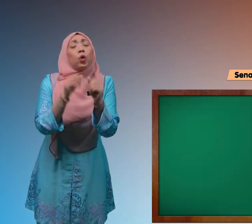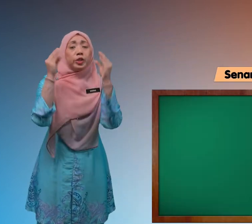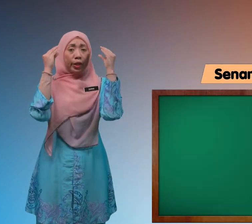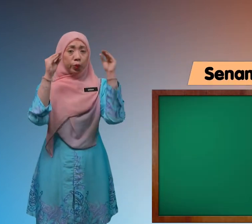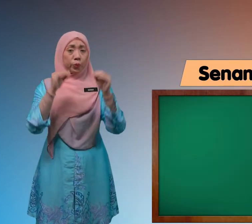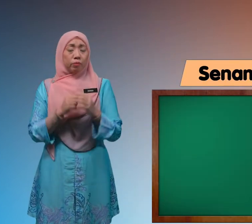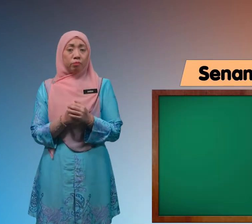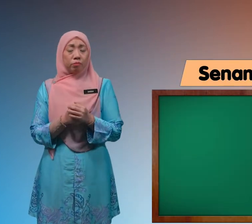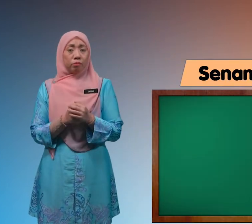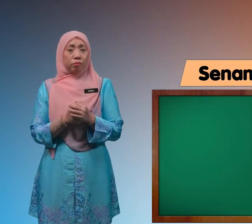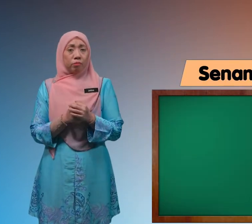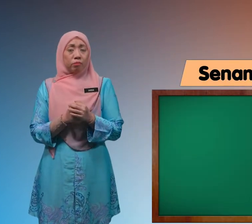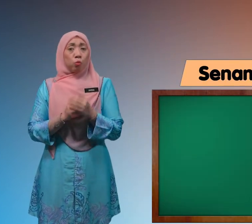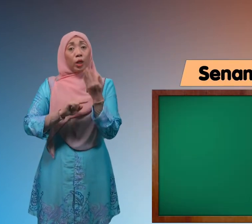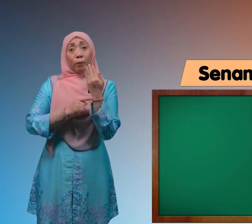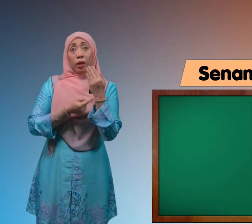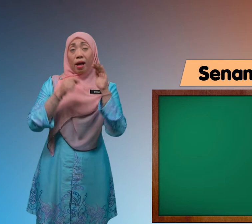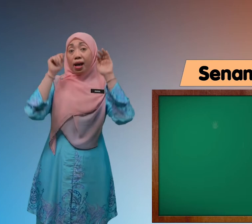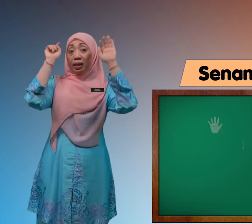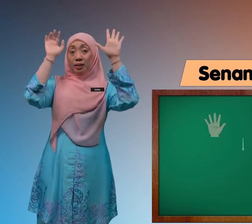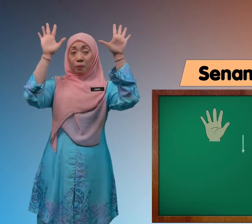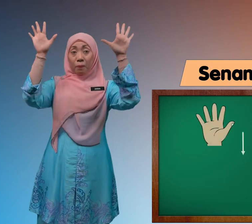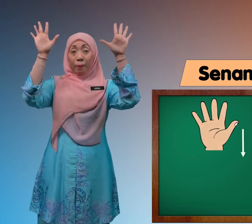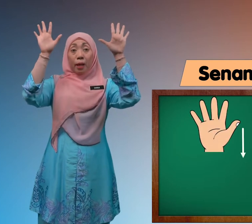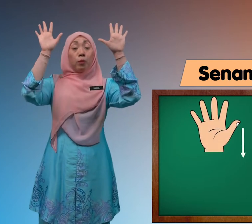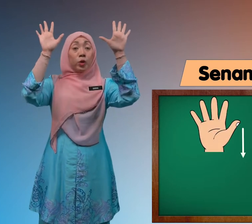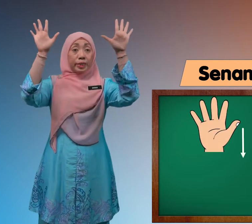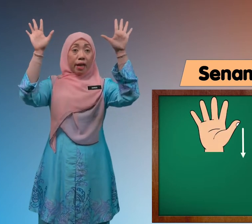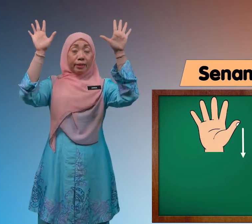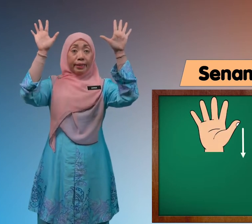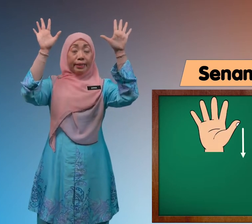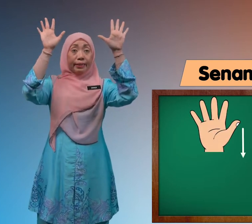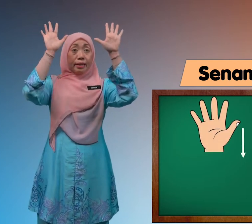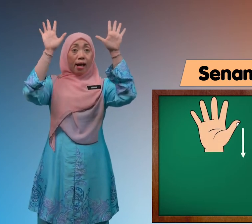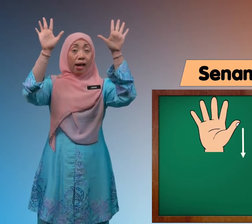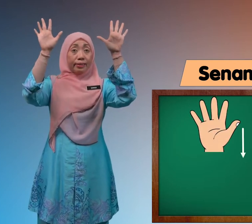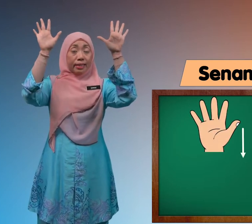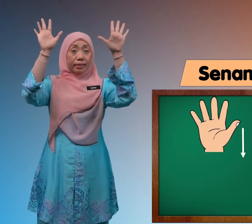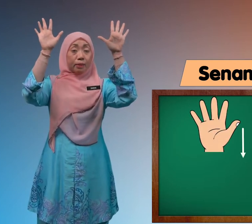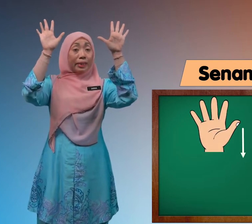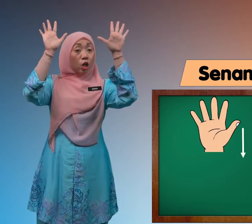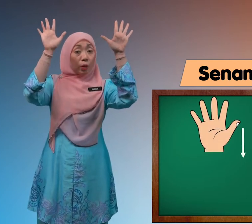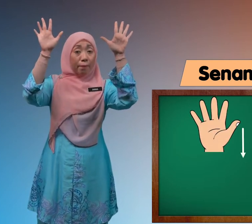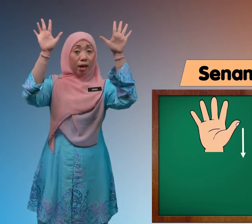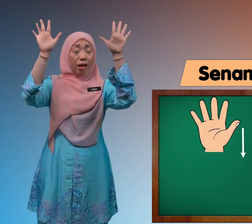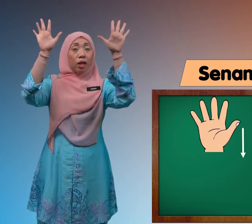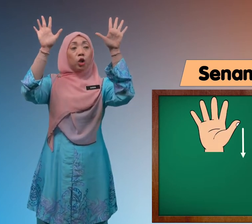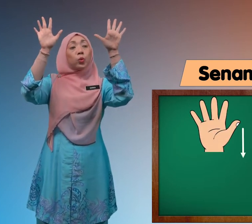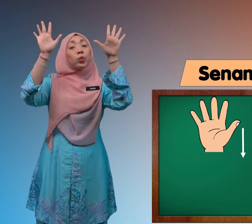Ikut cikgu. Mula-mula, buka jari atas seperti nombor 5,